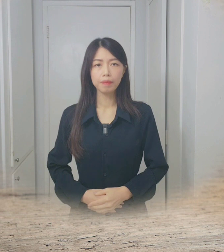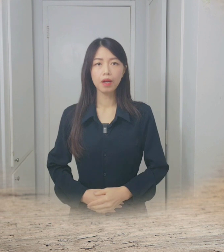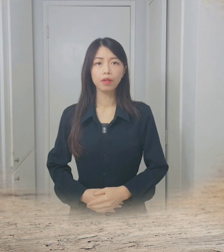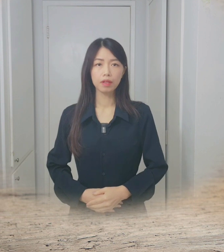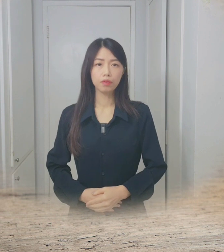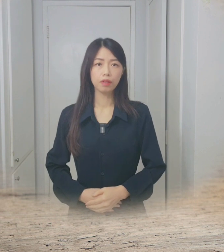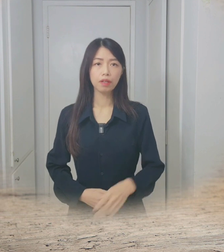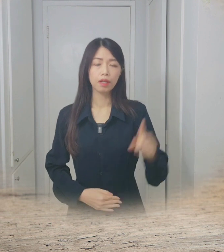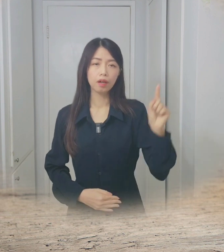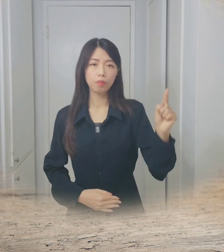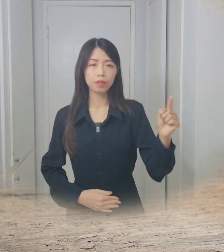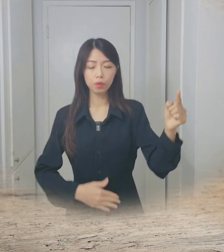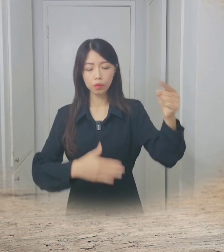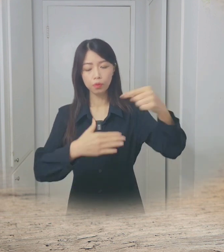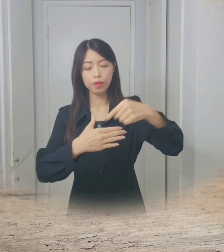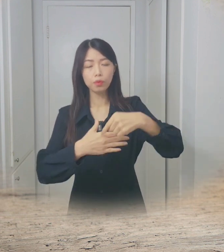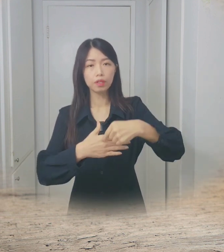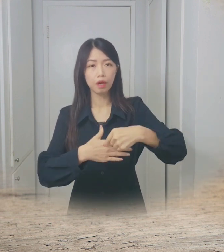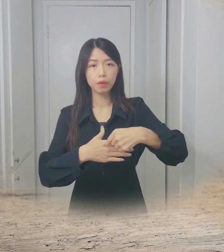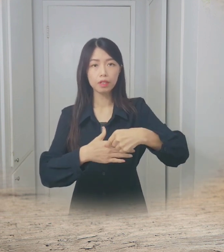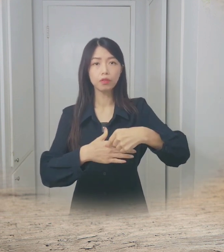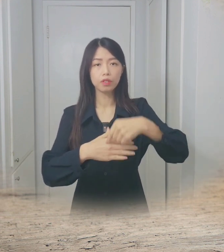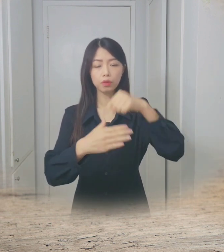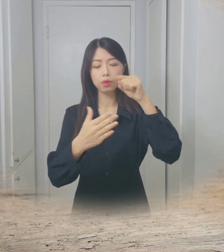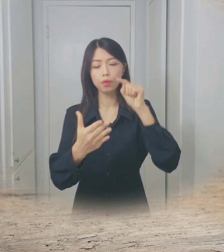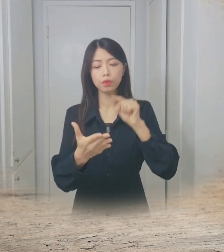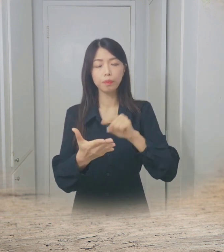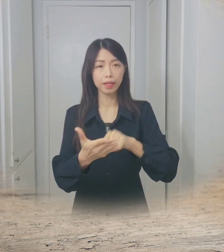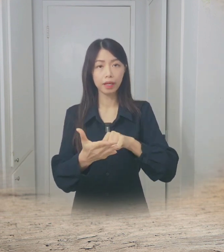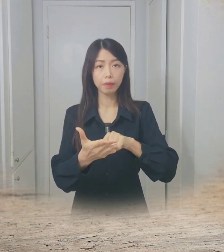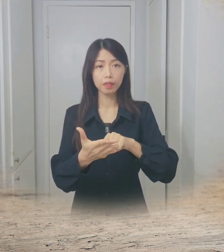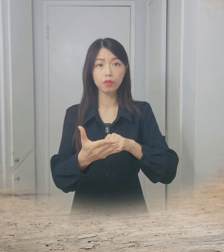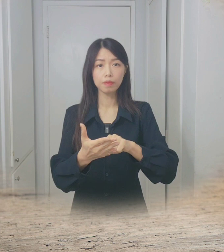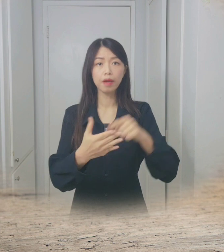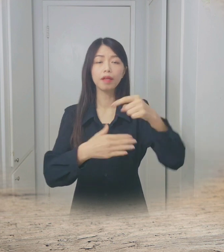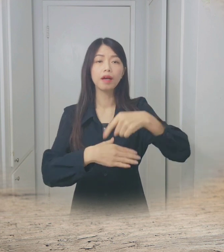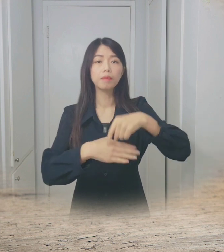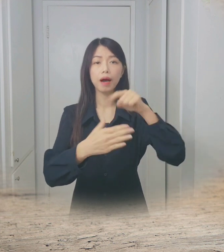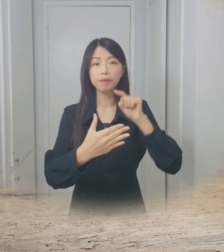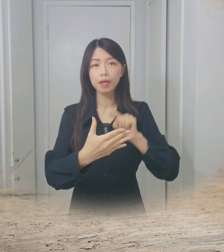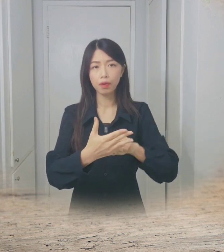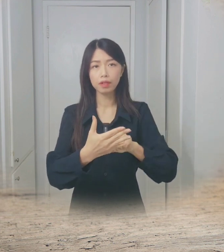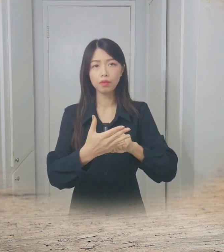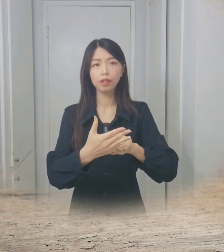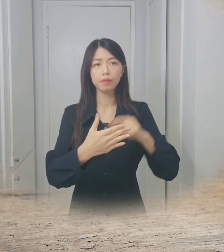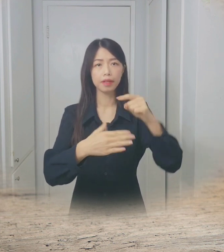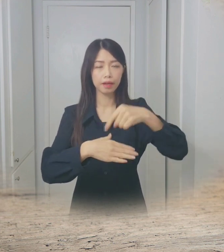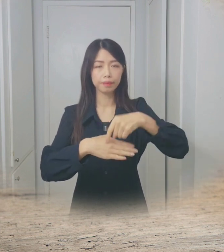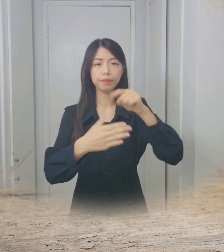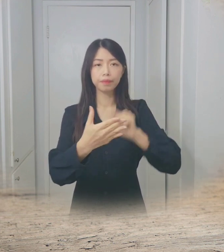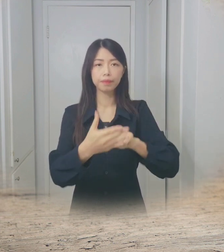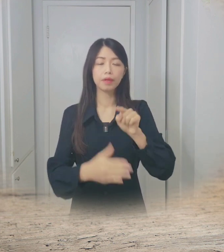마음이라고 한 드레스어는 검지로 왼손 등 한번 찍어주시고 왼손 바닥 한번 찍어주시면 마음이라고 한 드레스어가